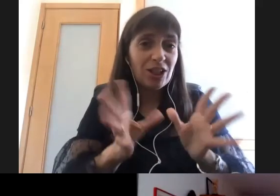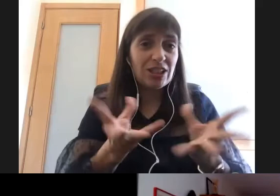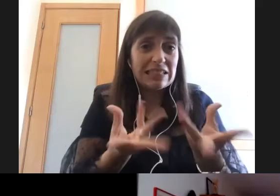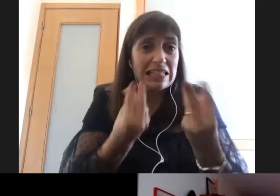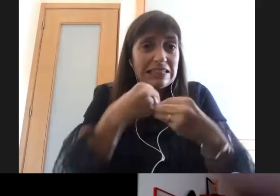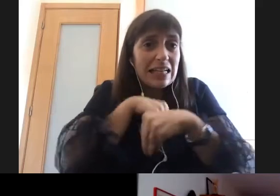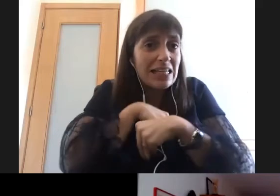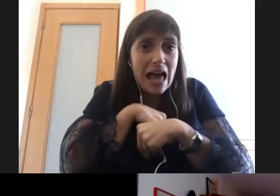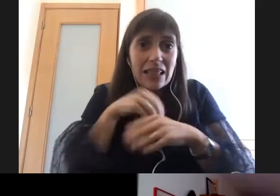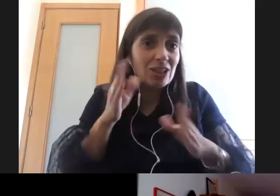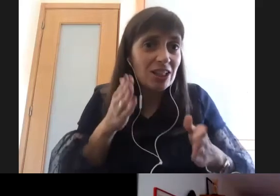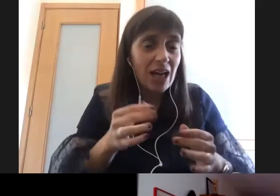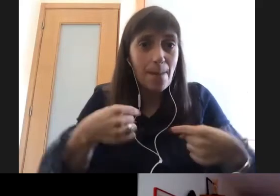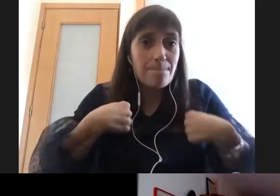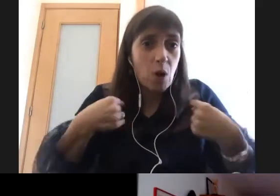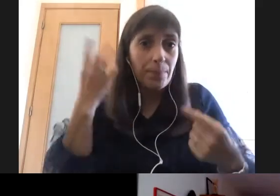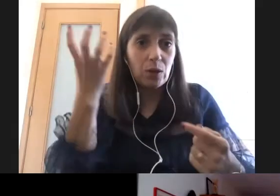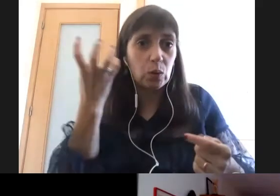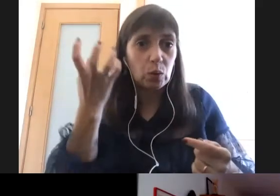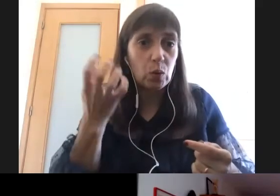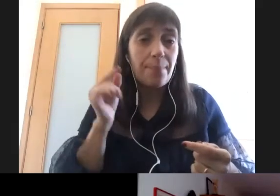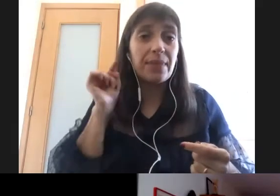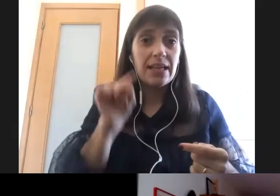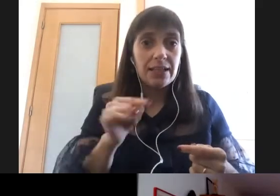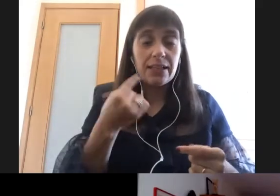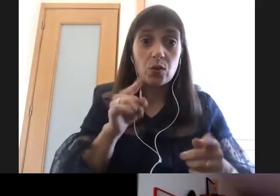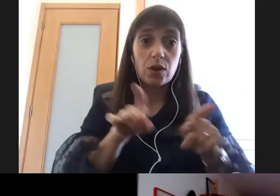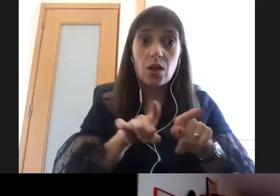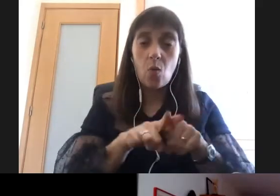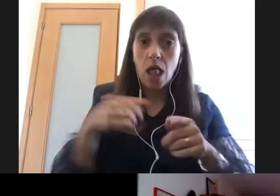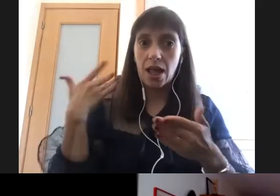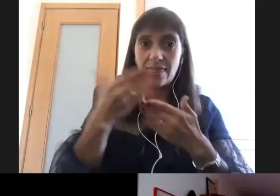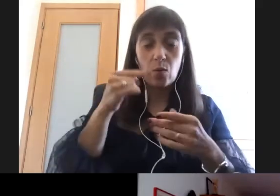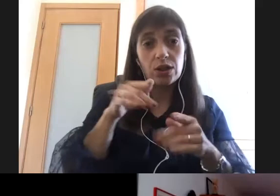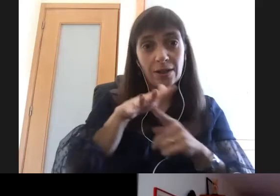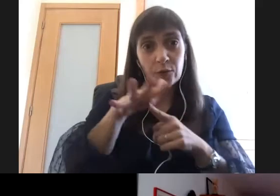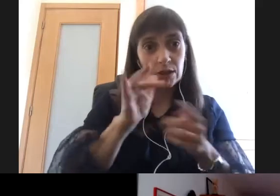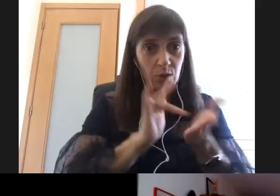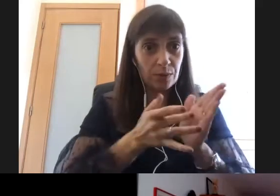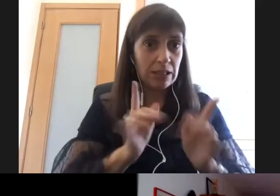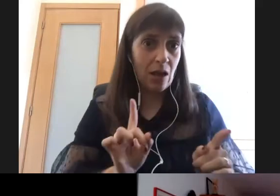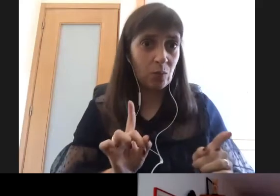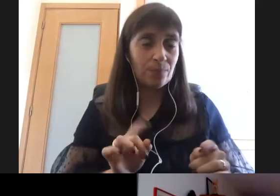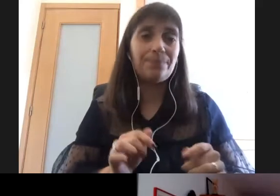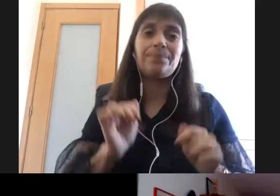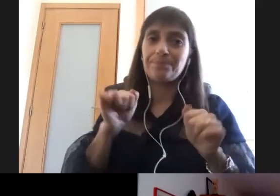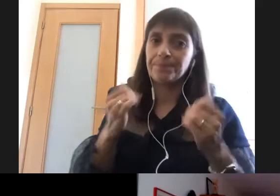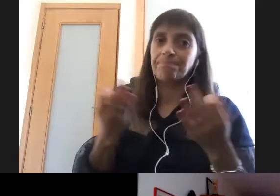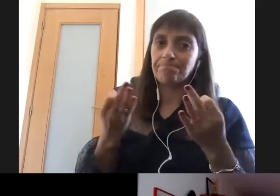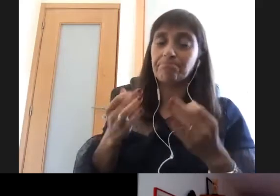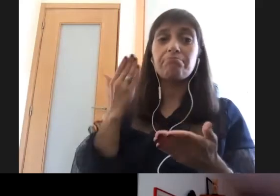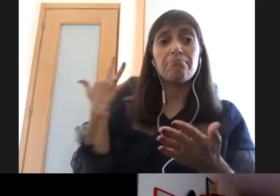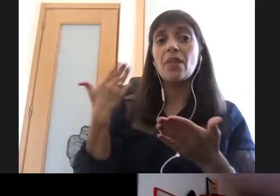estruturalmente na própria cultura. Isso tem um efeito até hoje no Brasil. Isso tem um efeito até